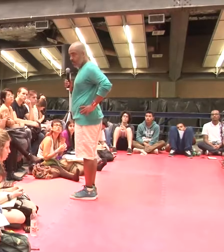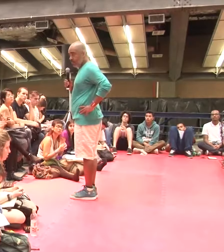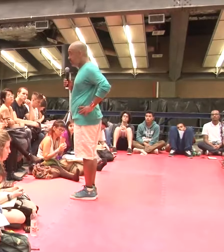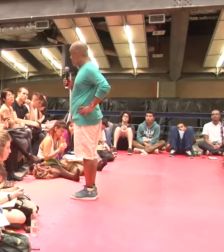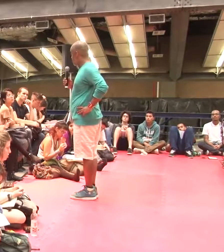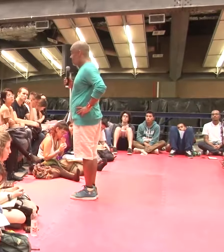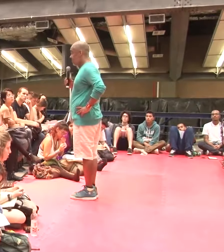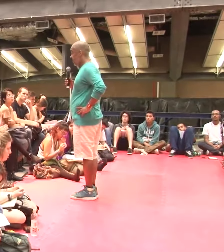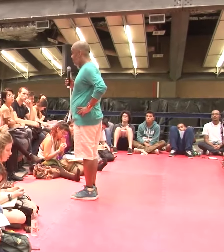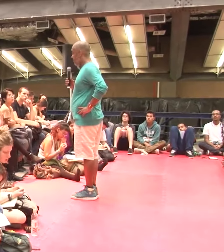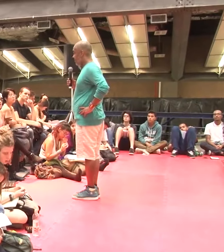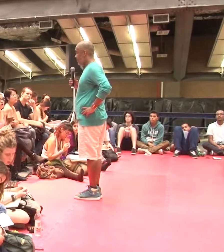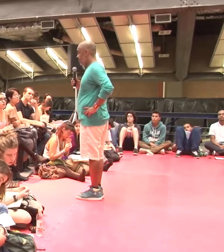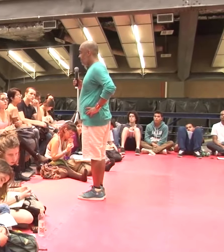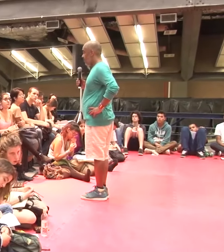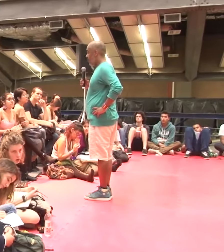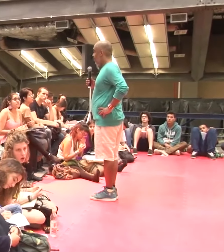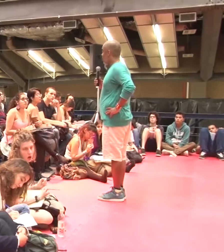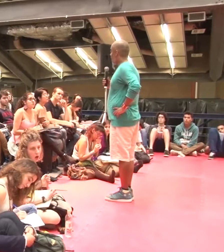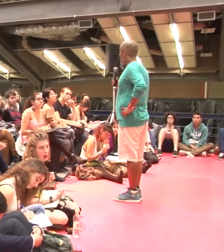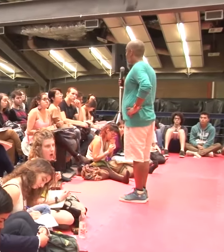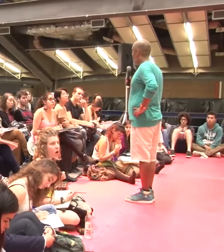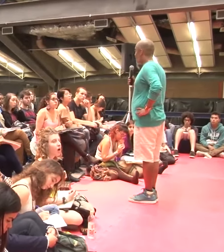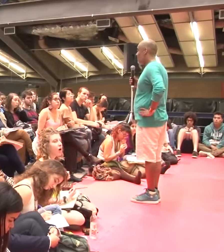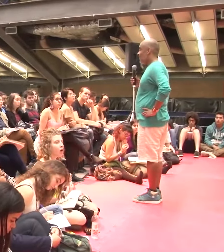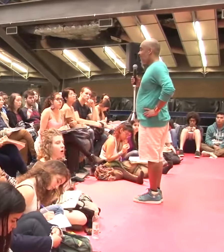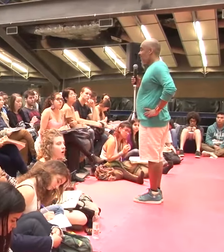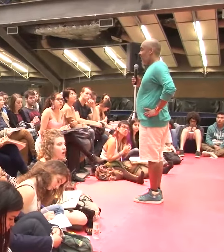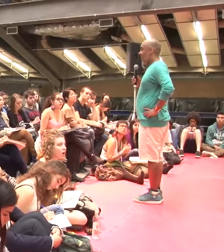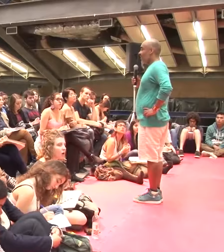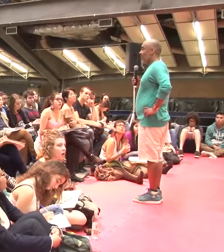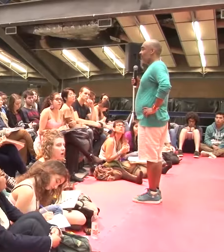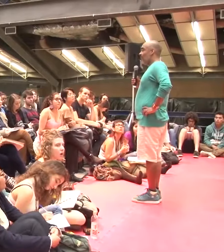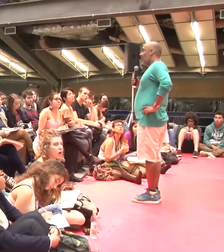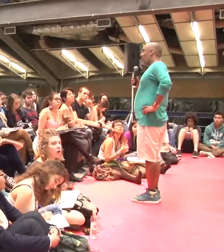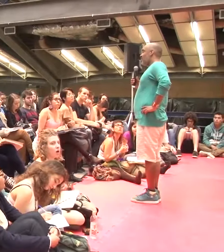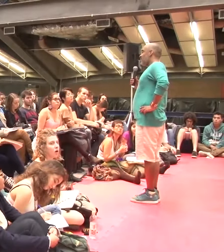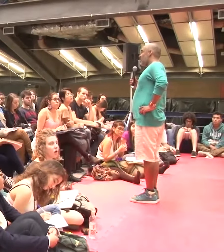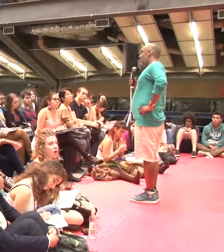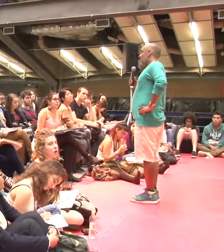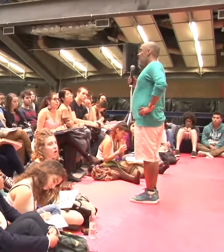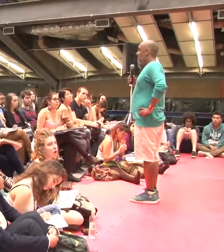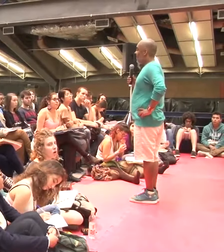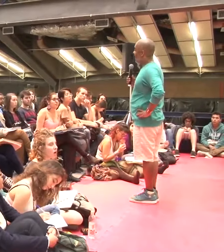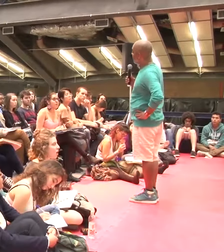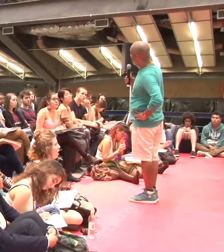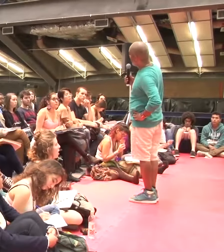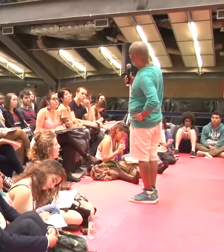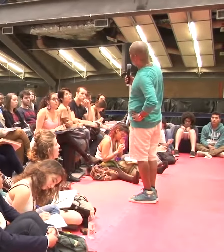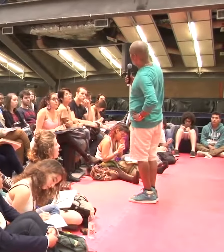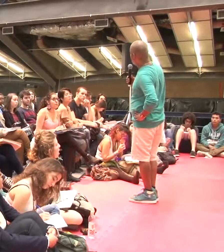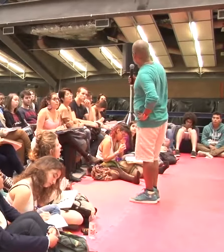do cortiço? Não. Muito pelo contrário. Ela tem uma tosse, tem lá